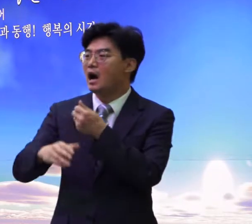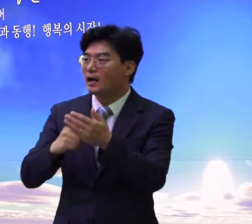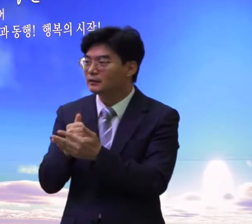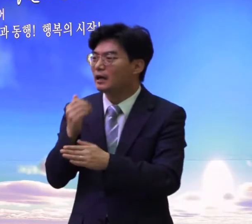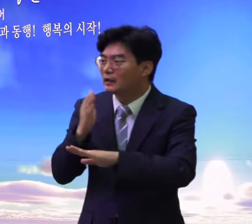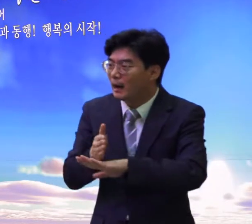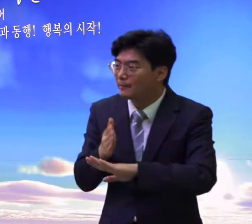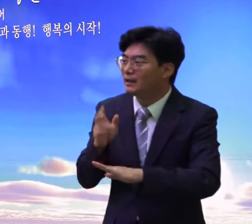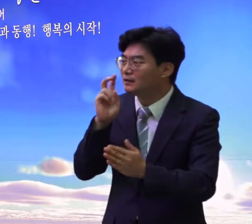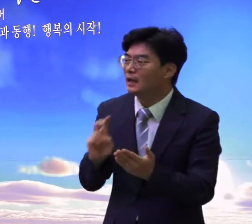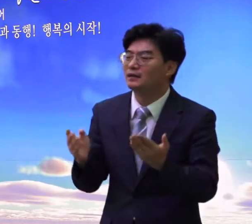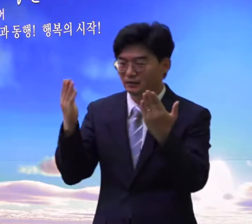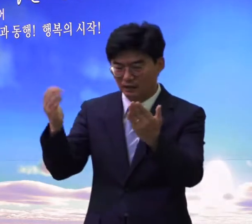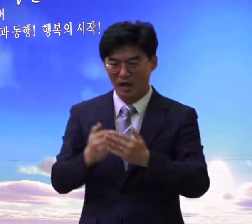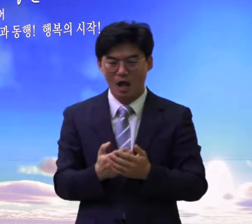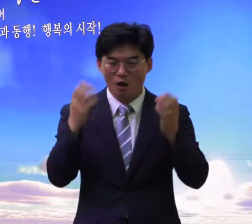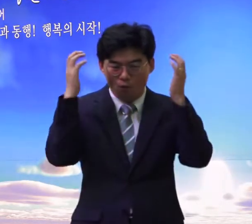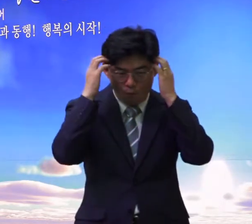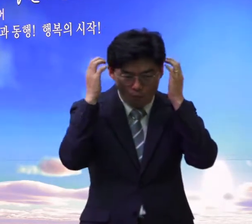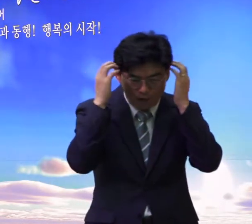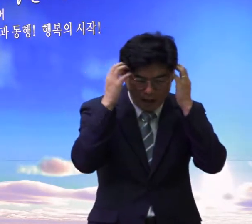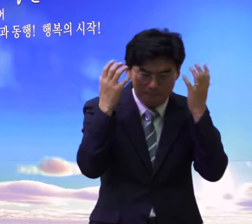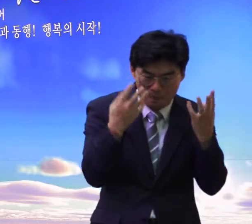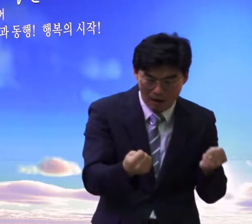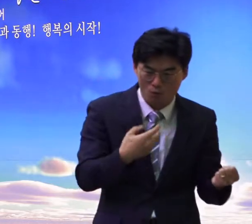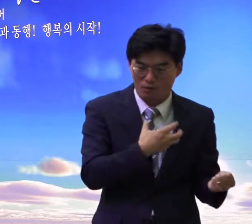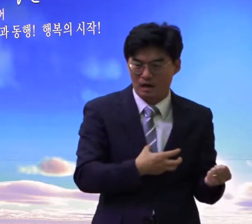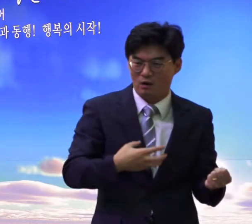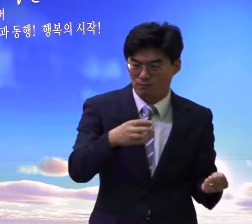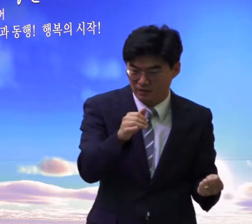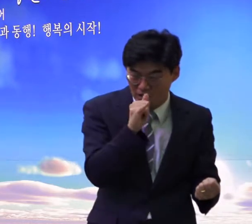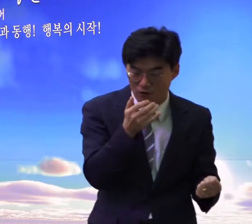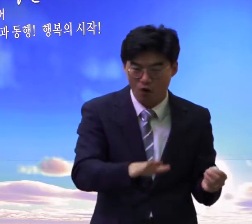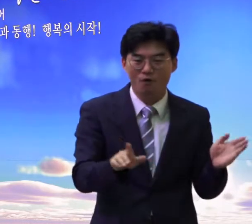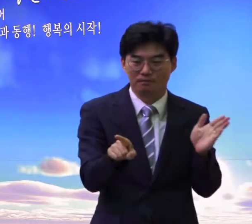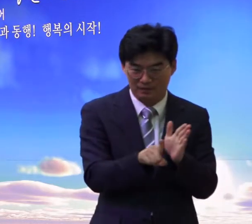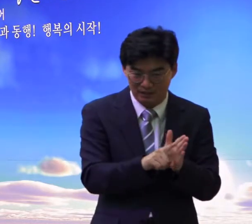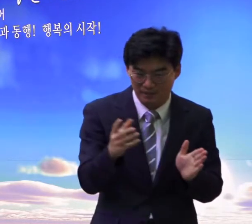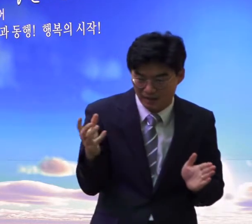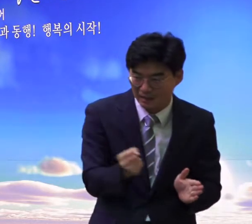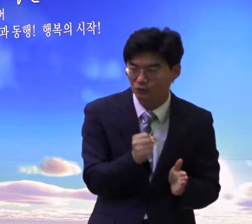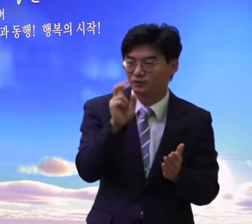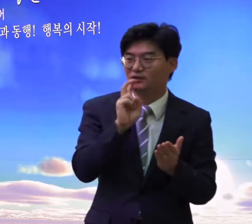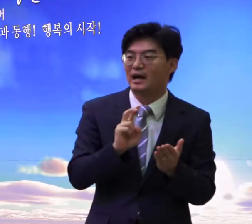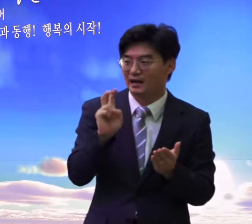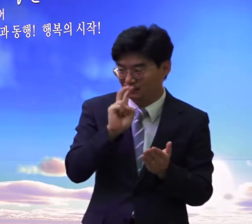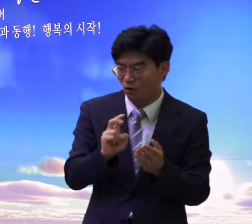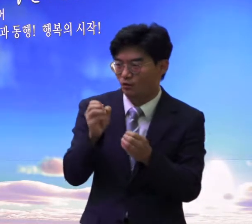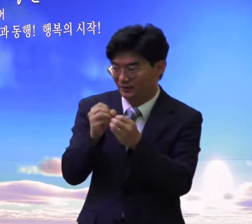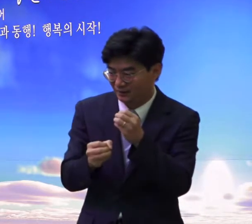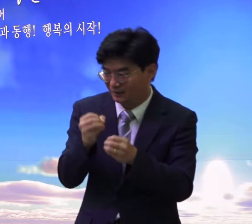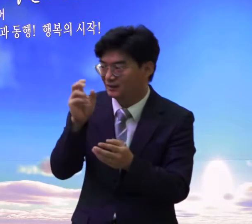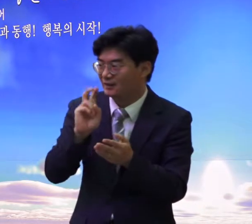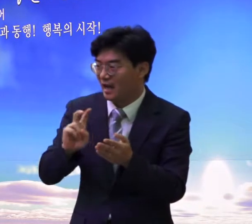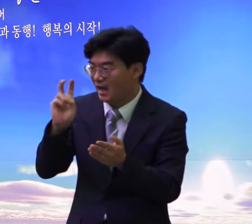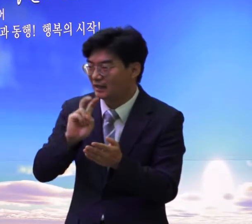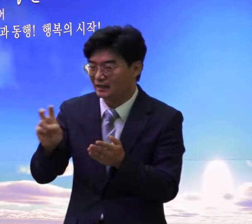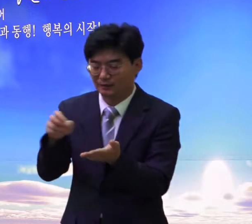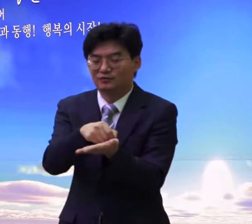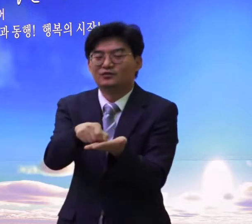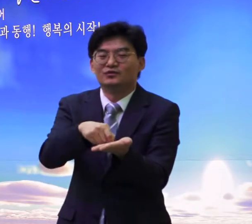하나님을 찬양했습니다. 그 깊은 영성에서 나온 노래와 찬송들이